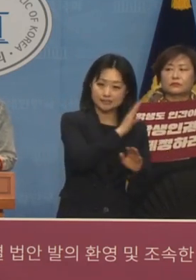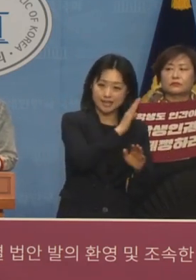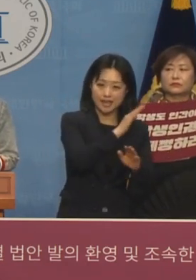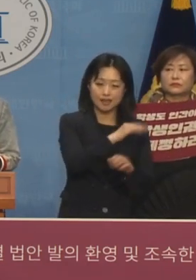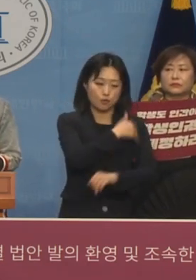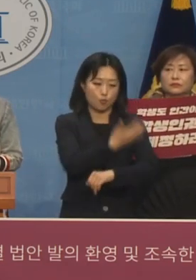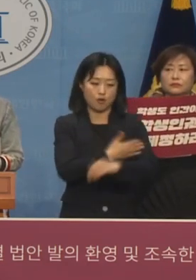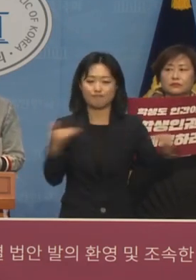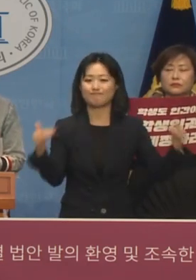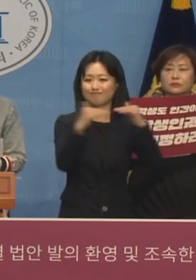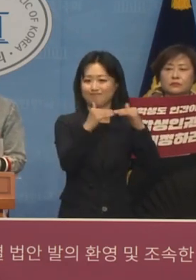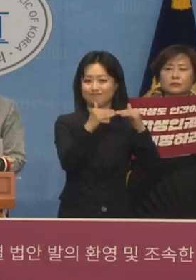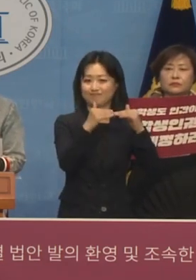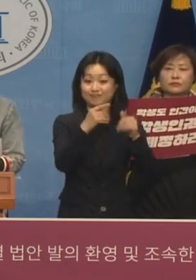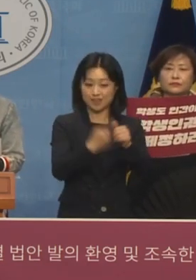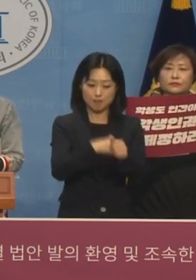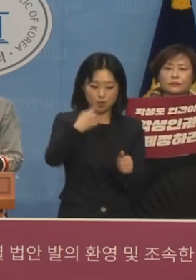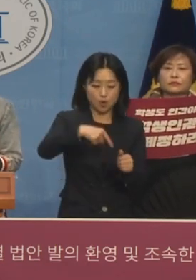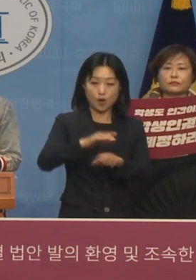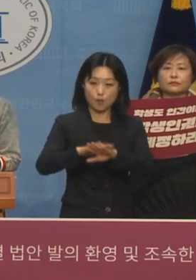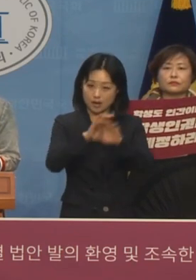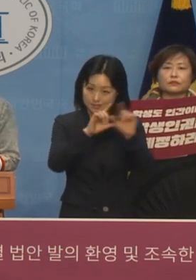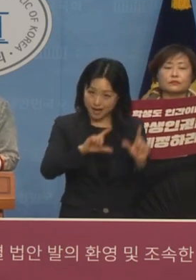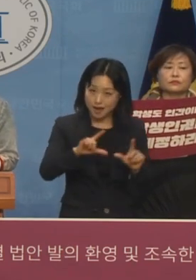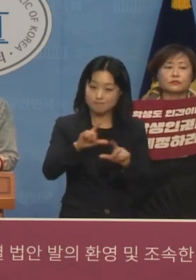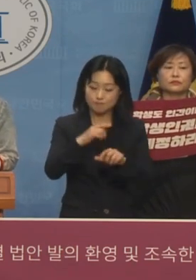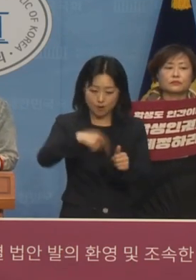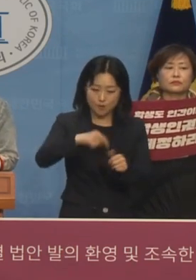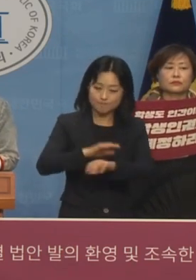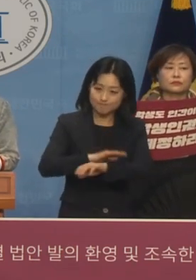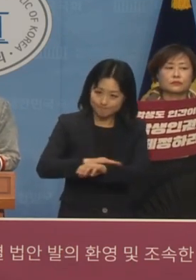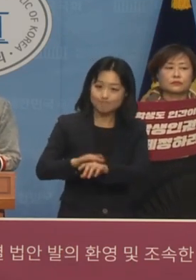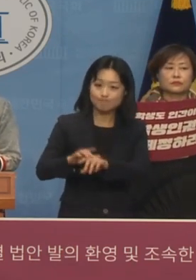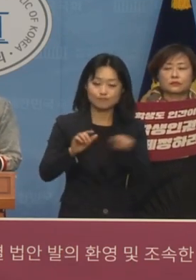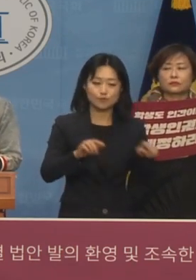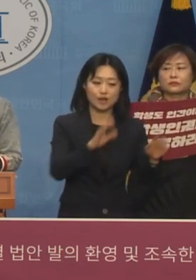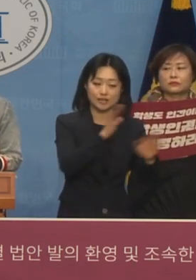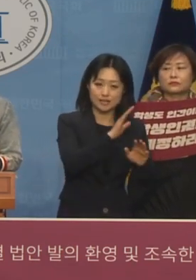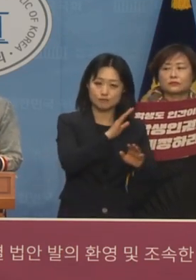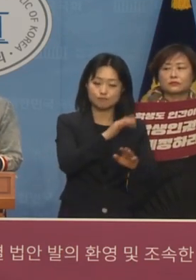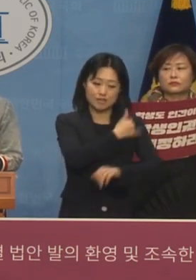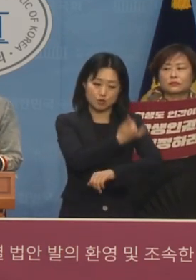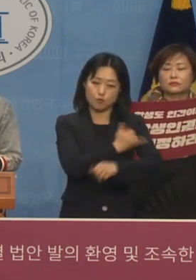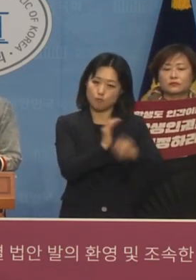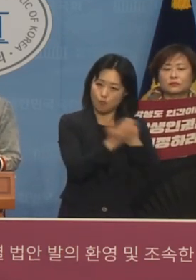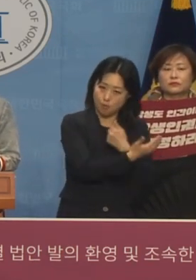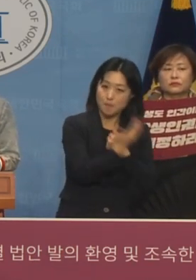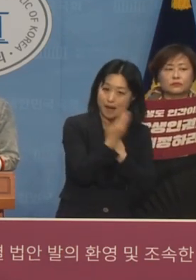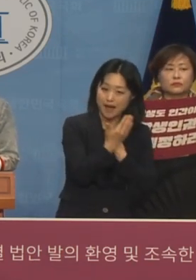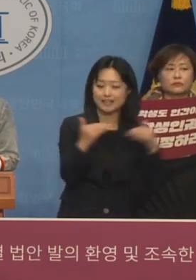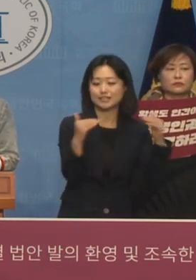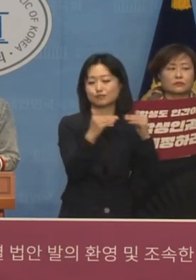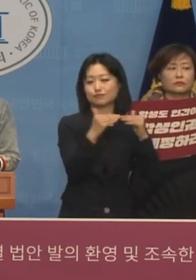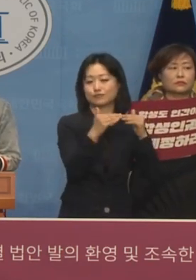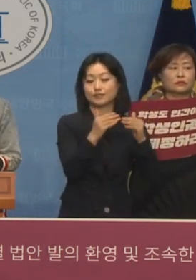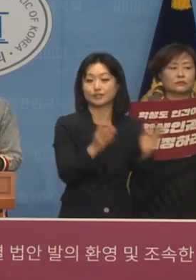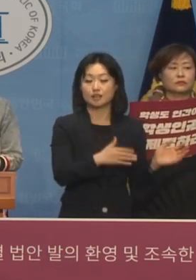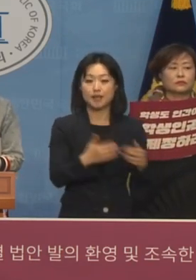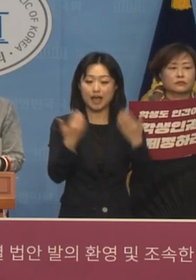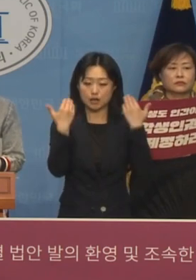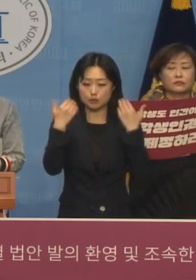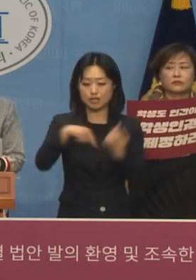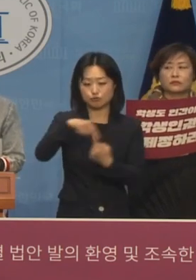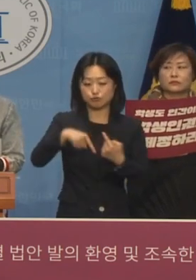있을 때 교사도 안전한 교육활동을 할 수 있습니다. 또 학생인권의 기준이 분명하고 이러한 기준에 따라 학교가 운영될 수